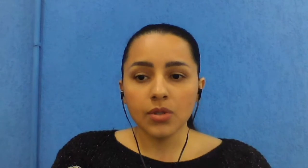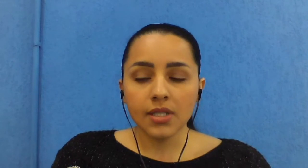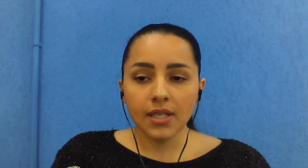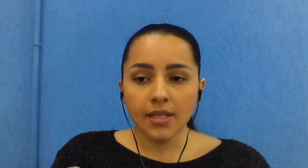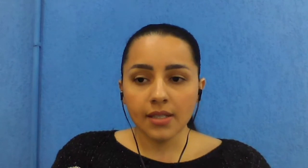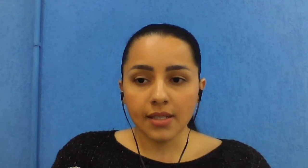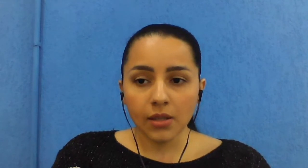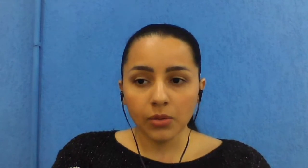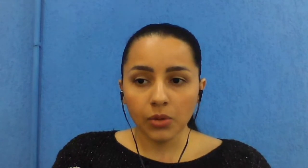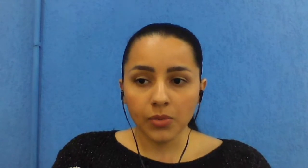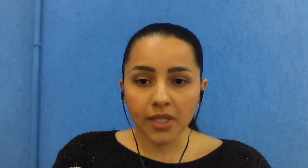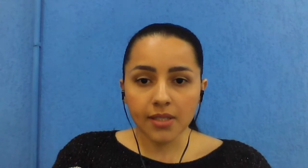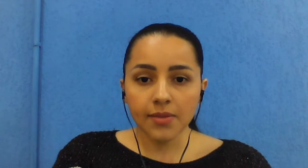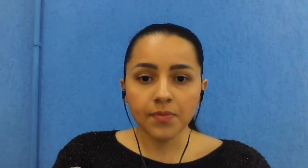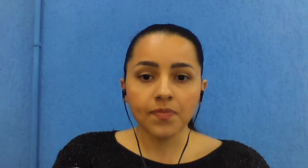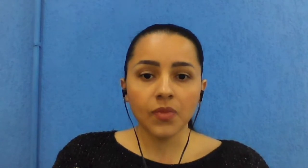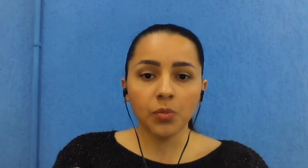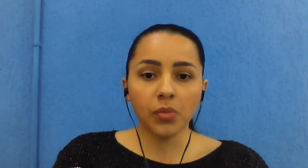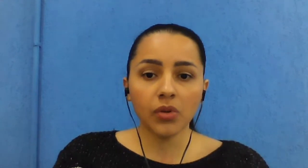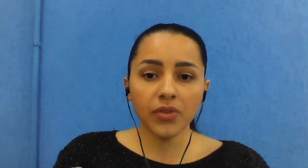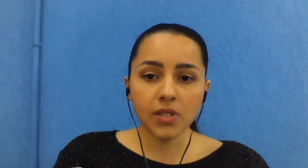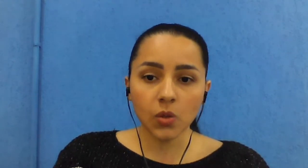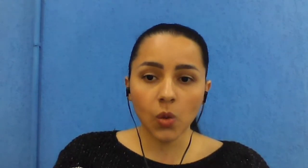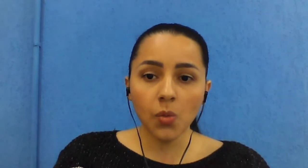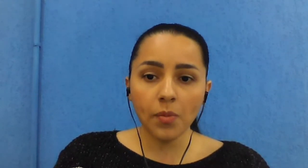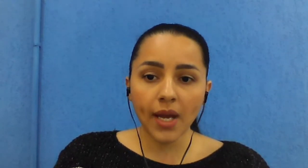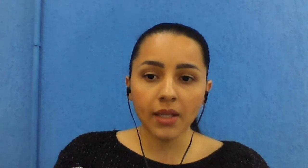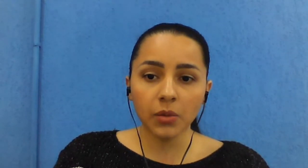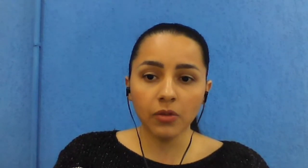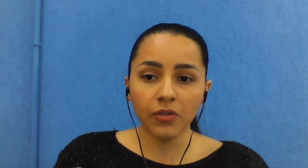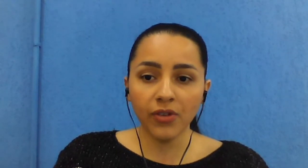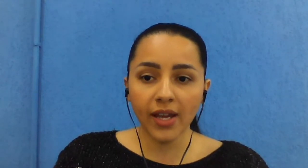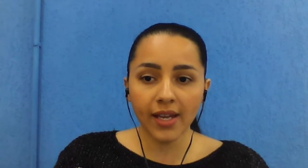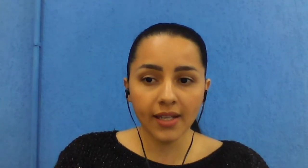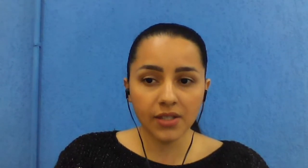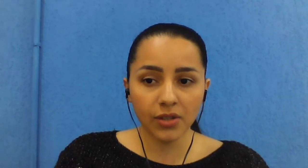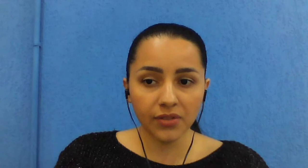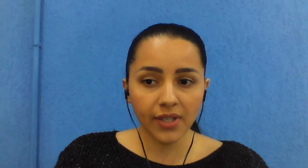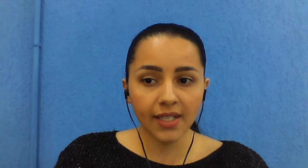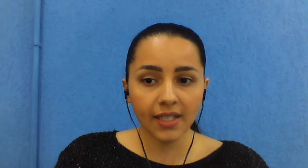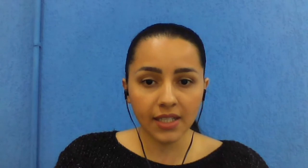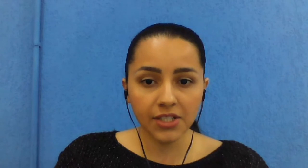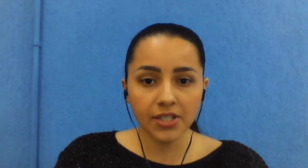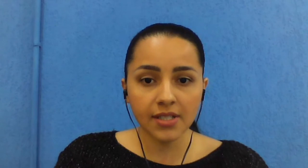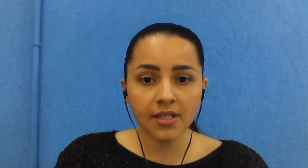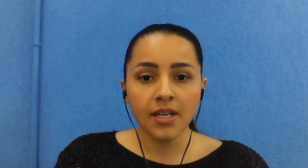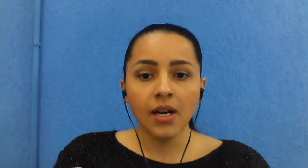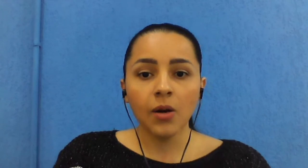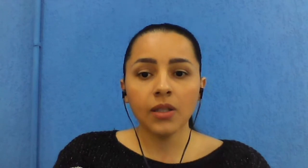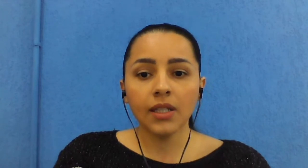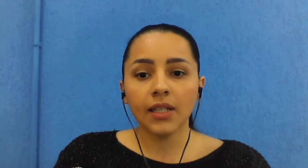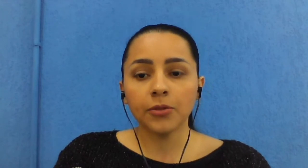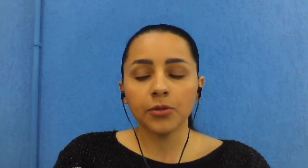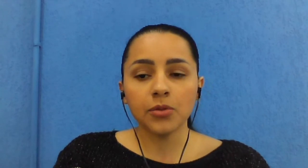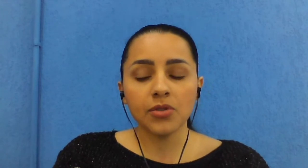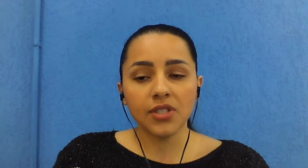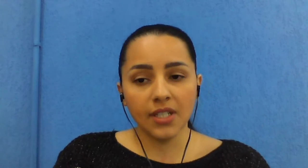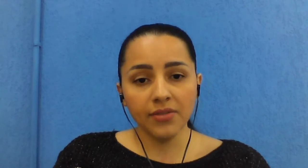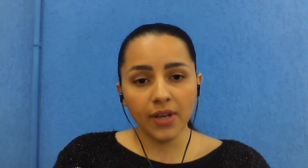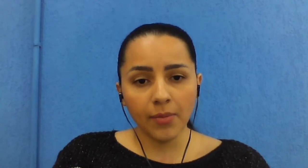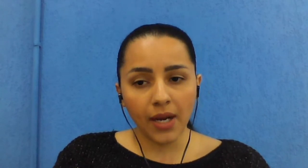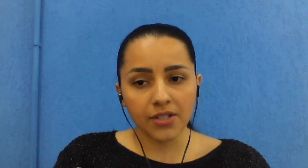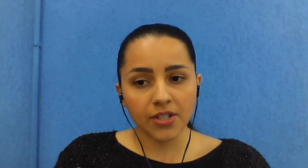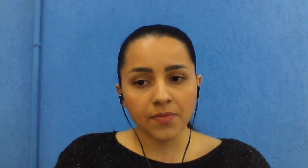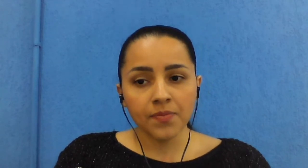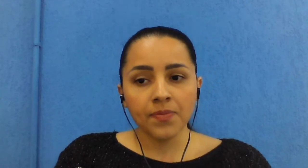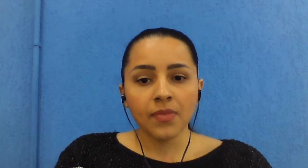coordenadora do curso de Ciências Econômicas, do professor Humberto Ferreira de Oliveira Kites, coordenador do curso